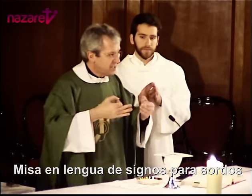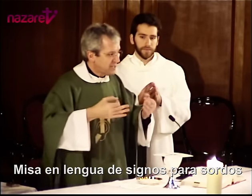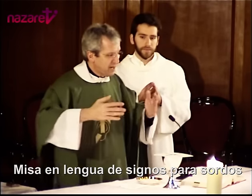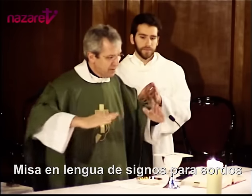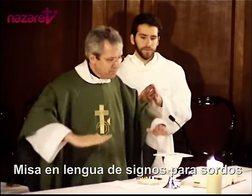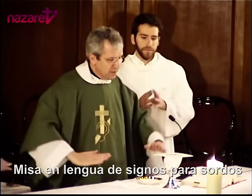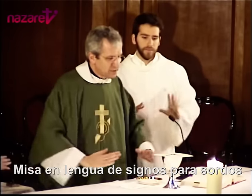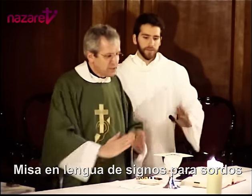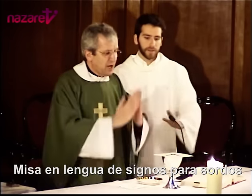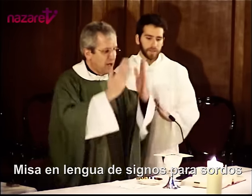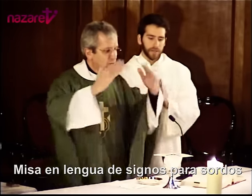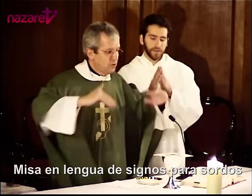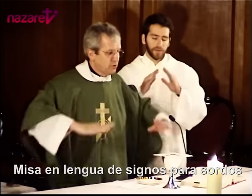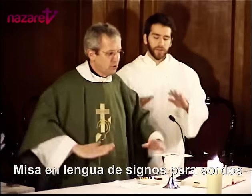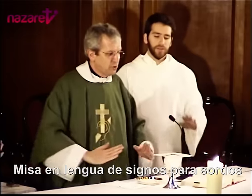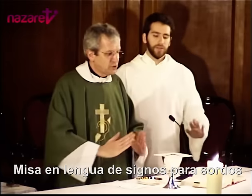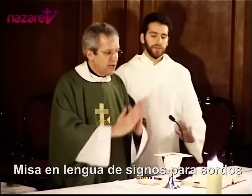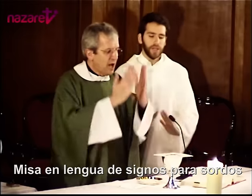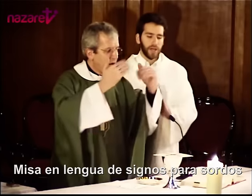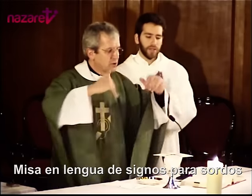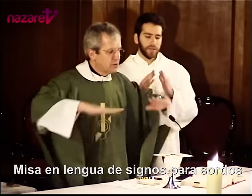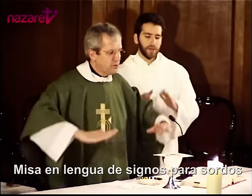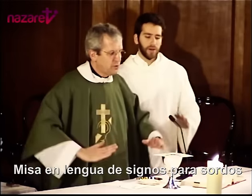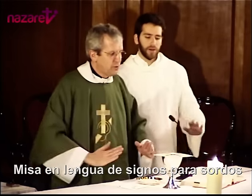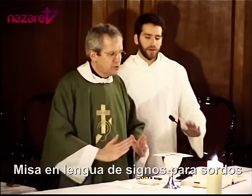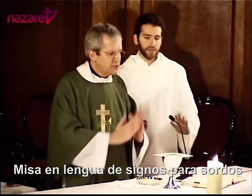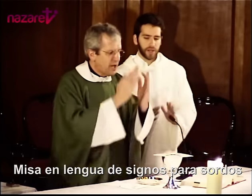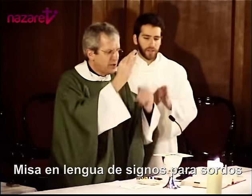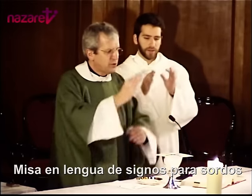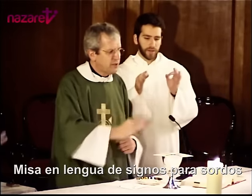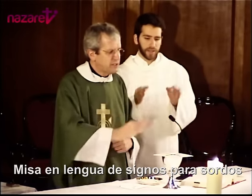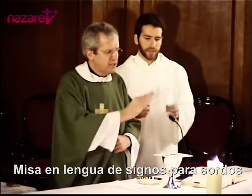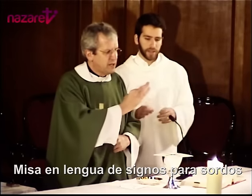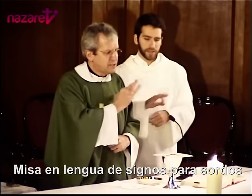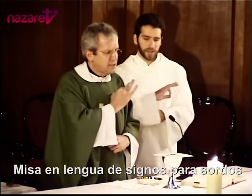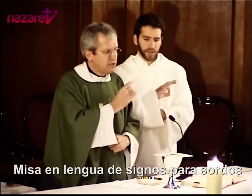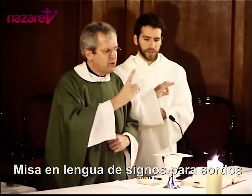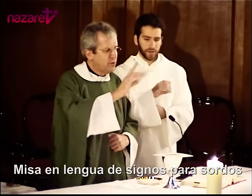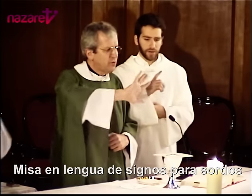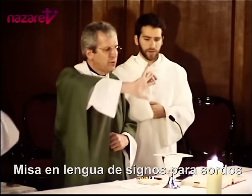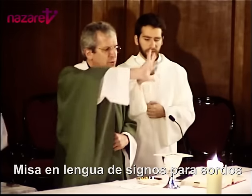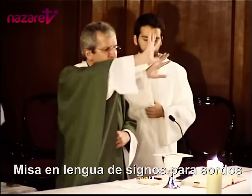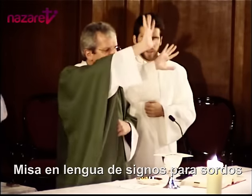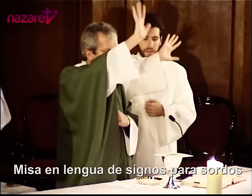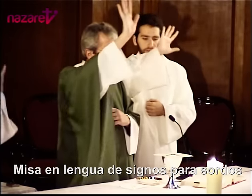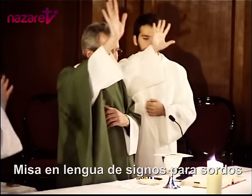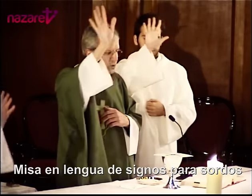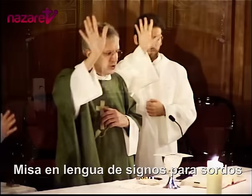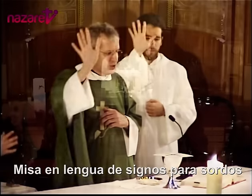cesar. Santo, santo, santo es el Señor, Dios